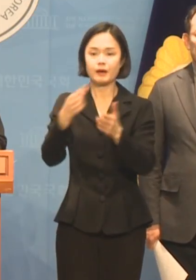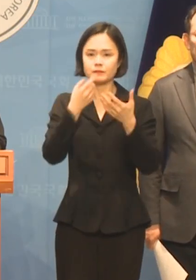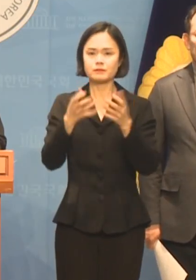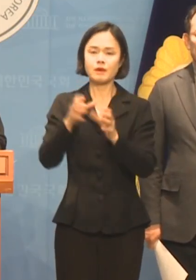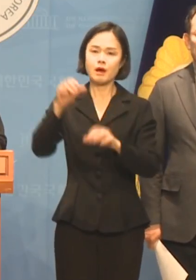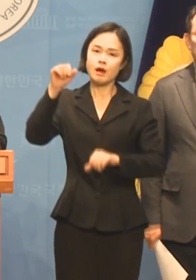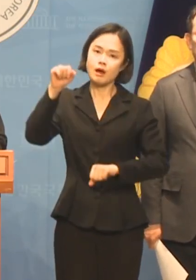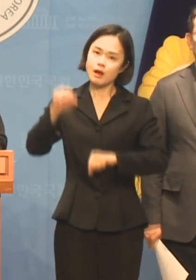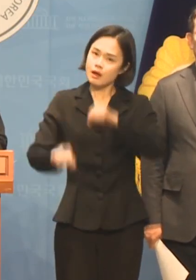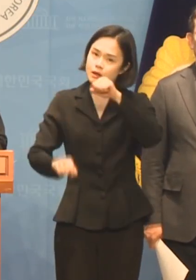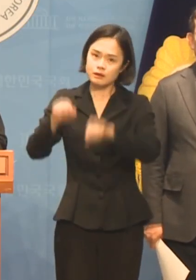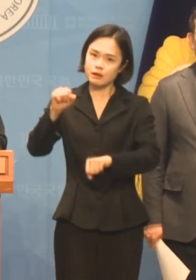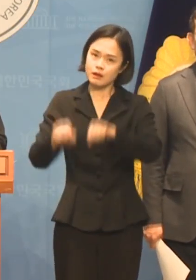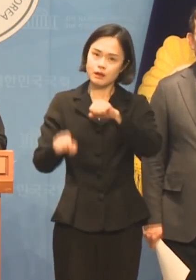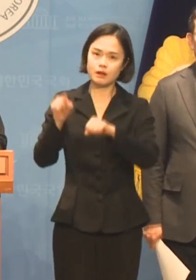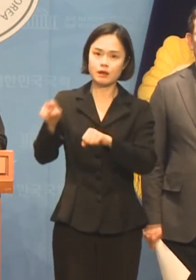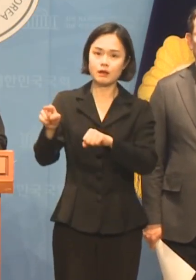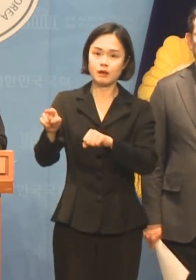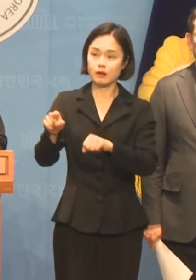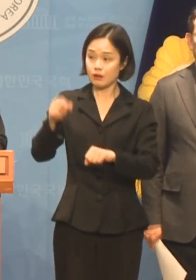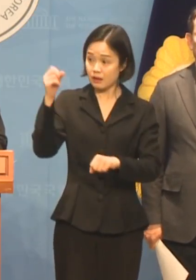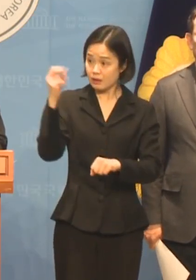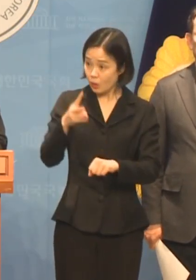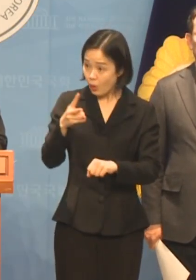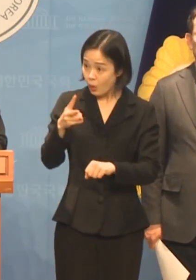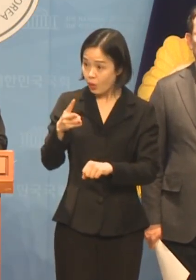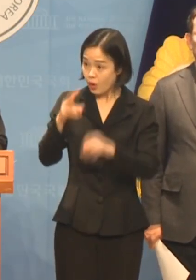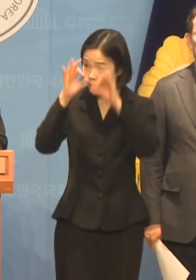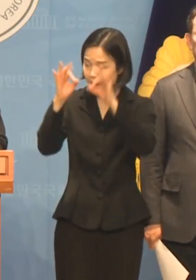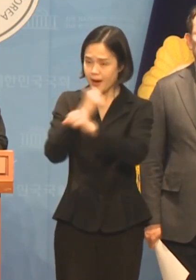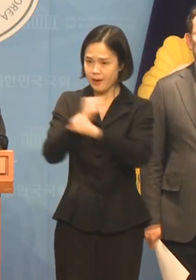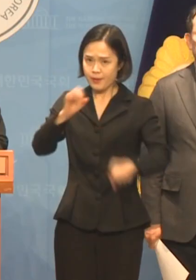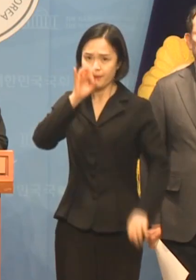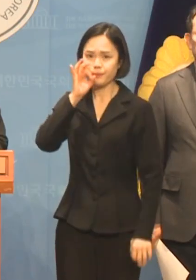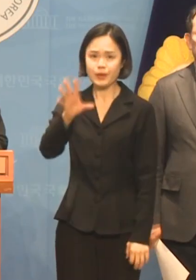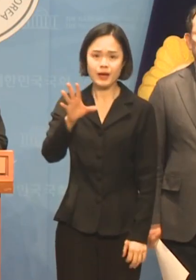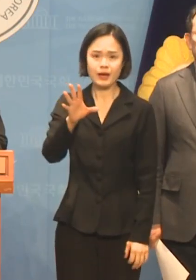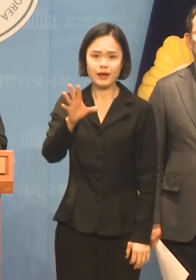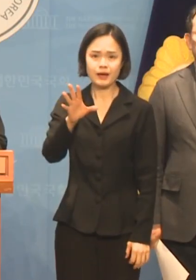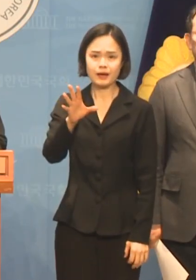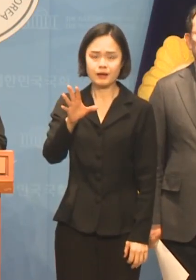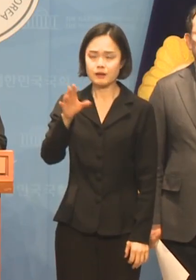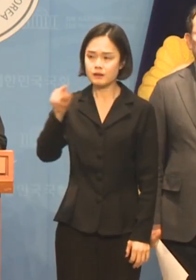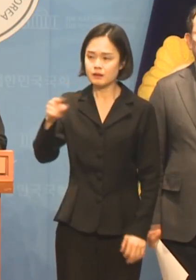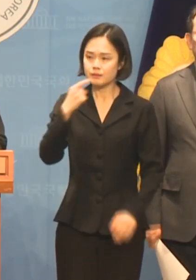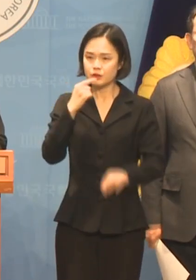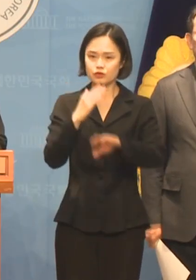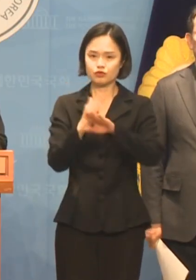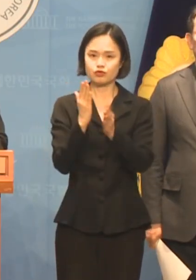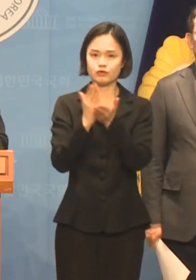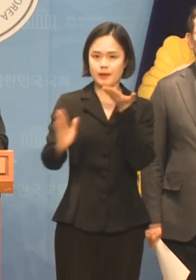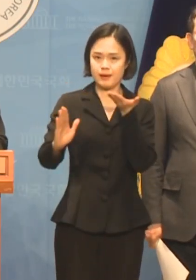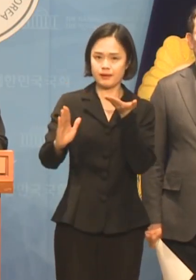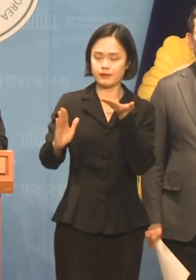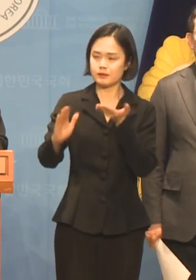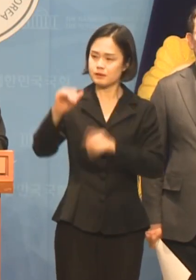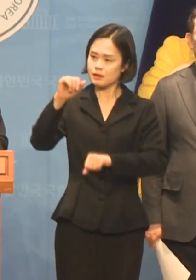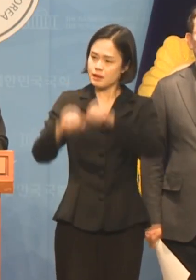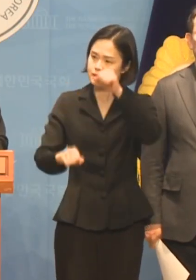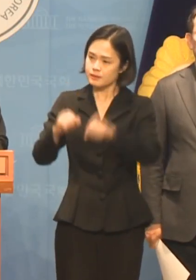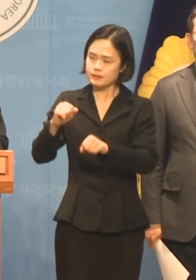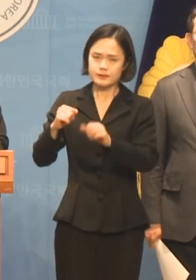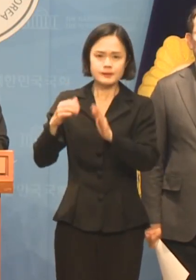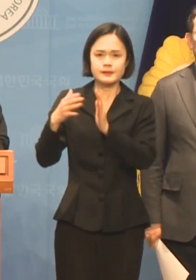행태는 다시는 있어서는 안 될 반민주적인 폭거라고 할 수밖에 없습니다. 국민